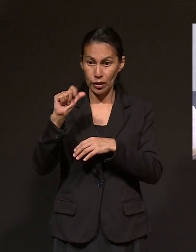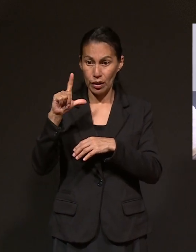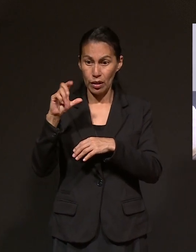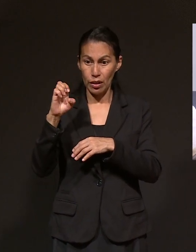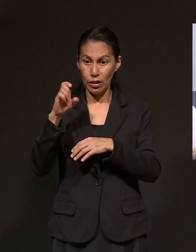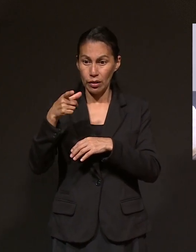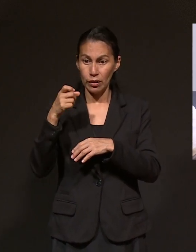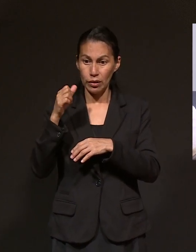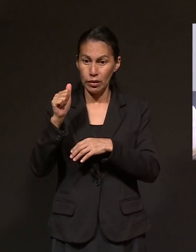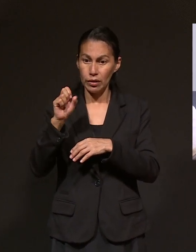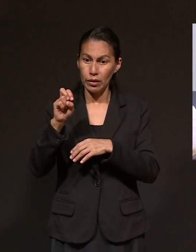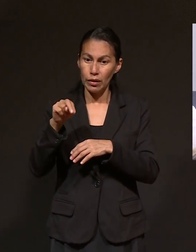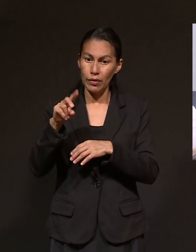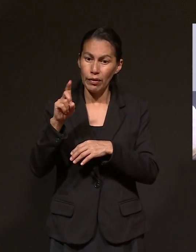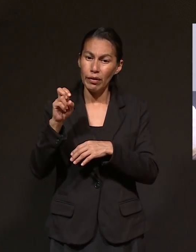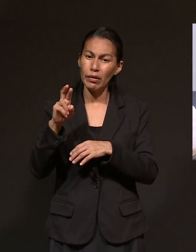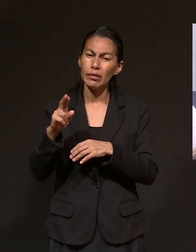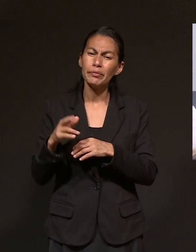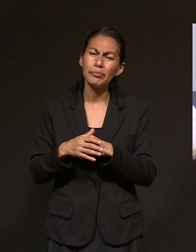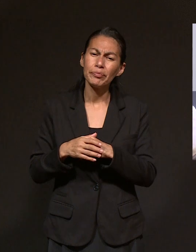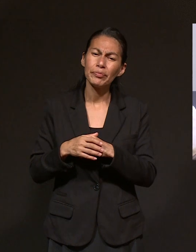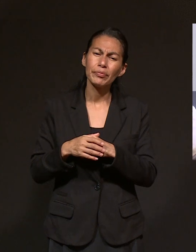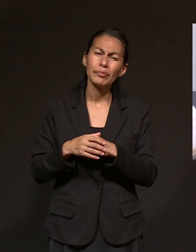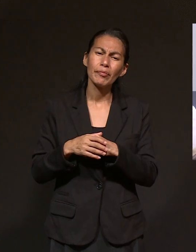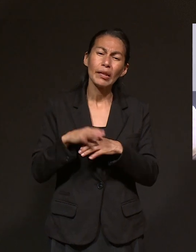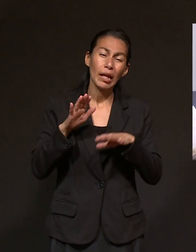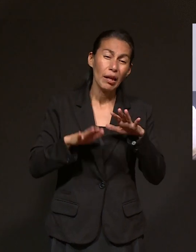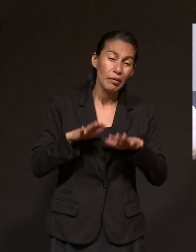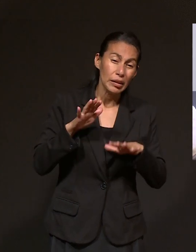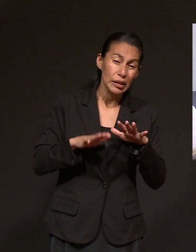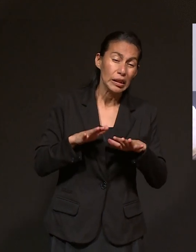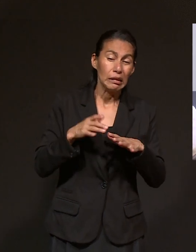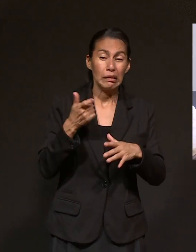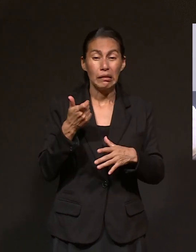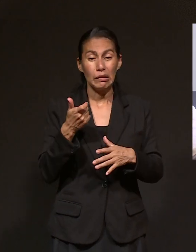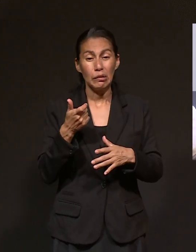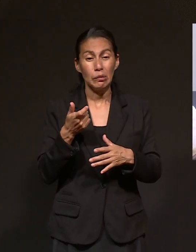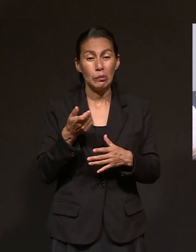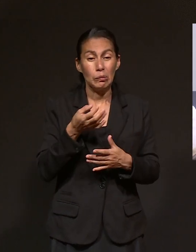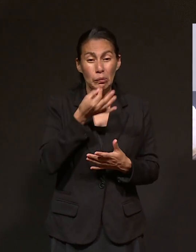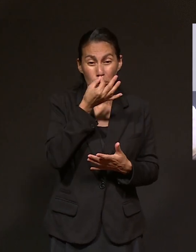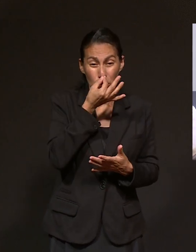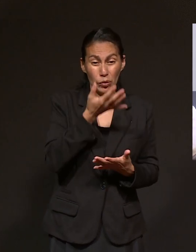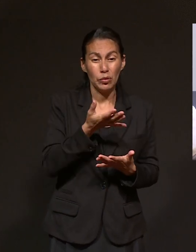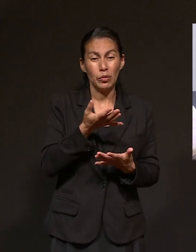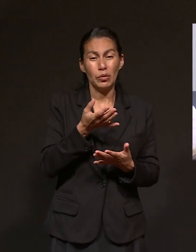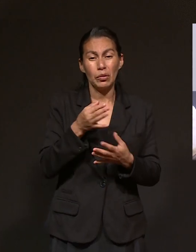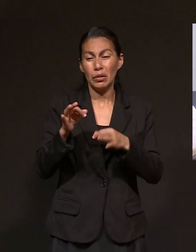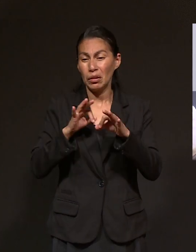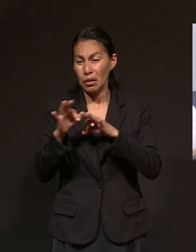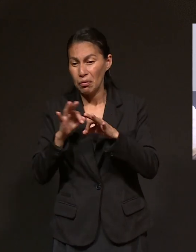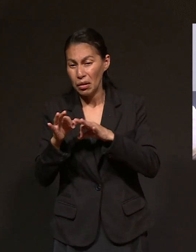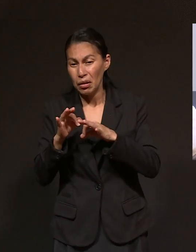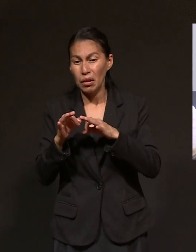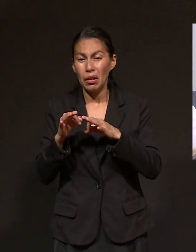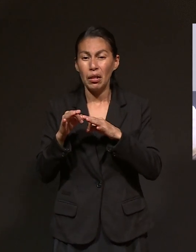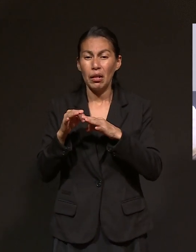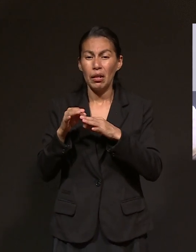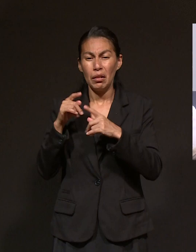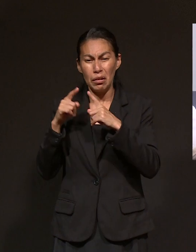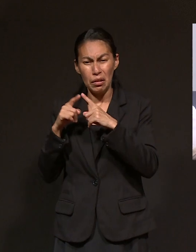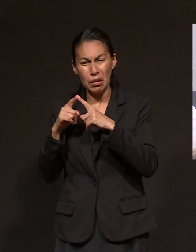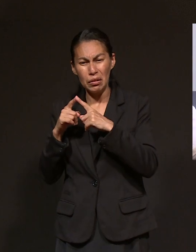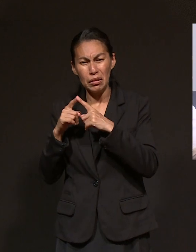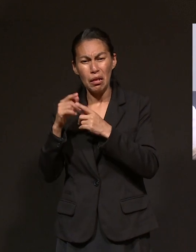Estando ahí, pues, uno sabe que trabajar para la obra, el dinero a veces es poco, pero la